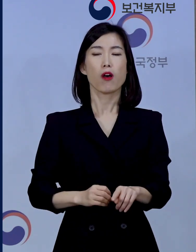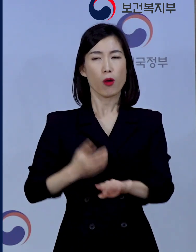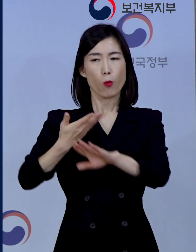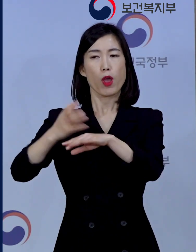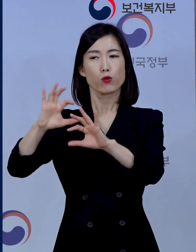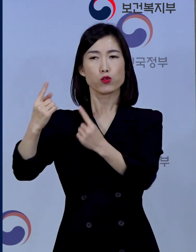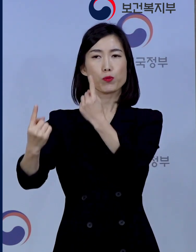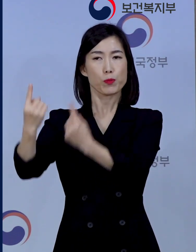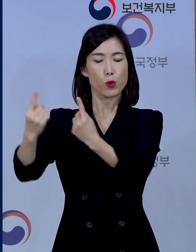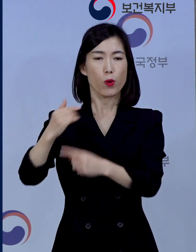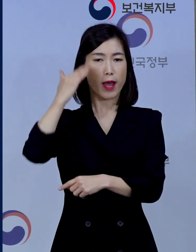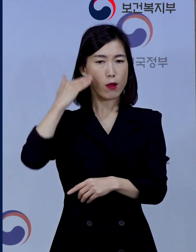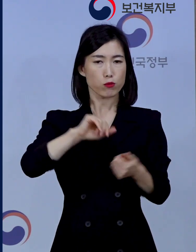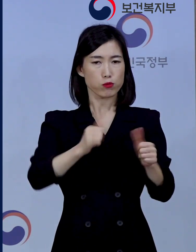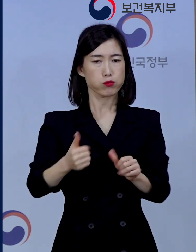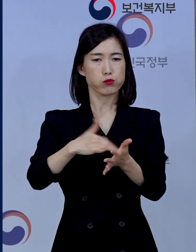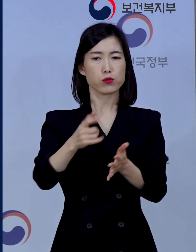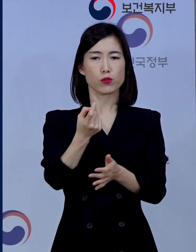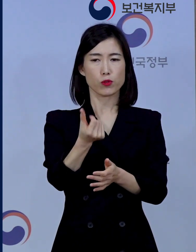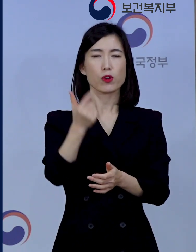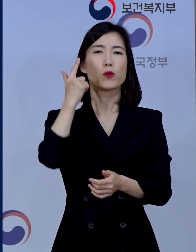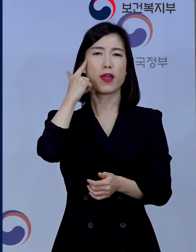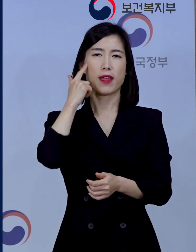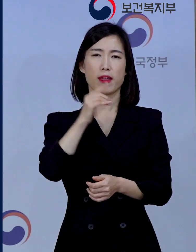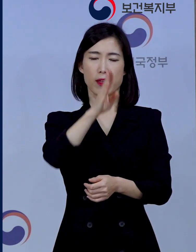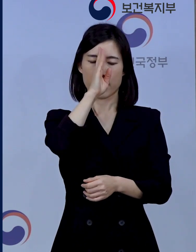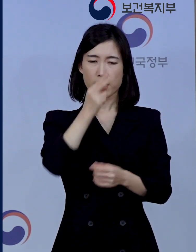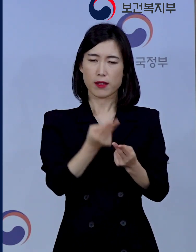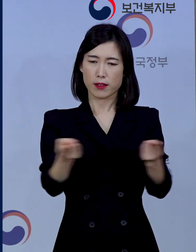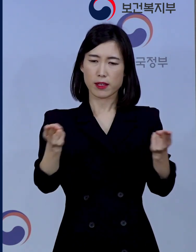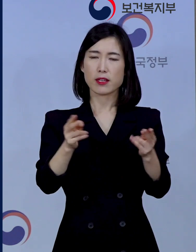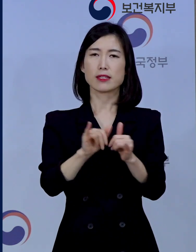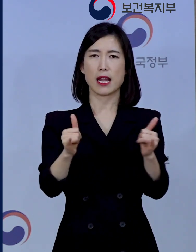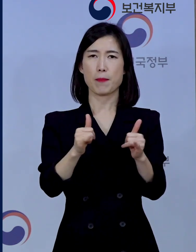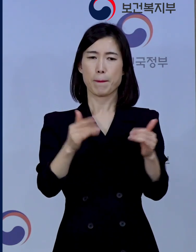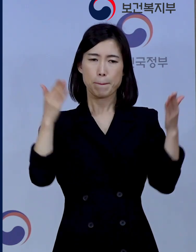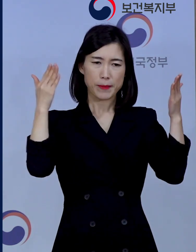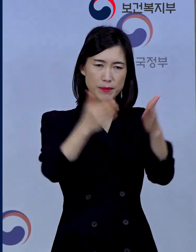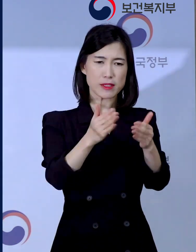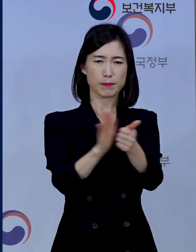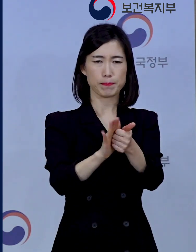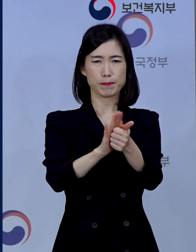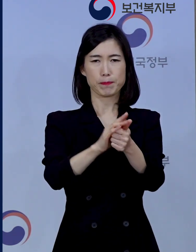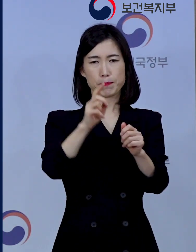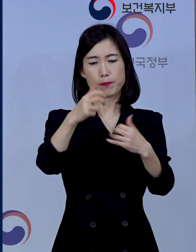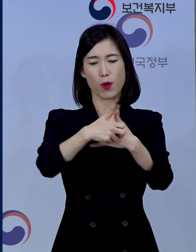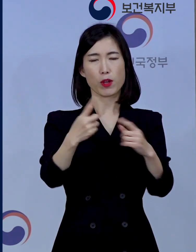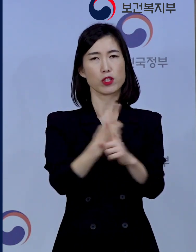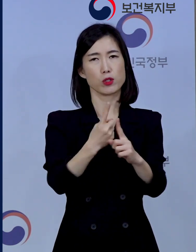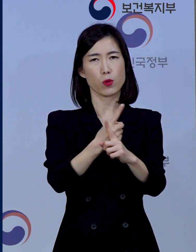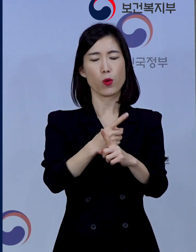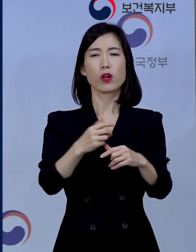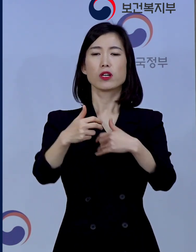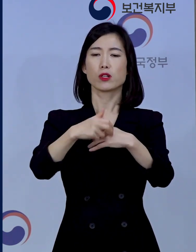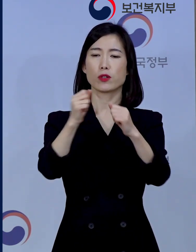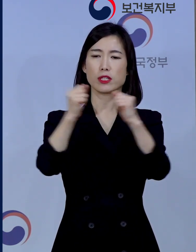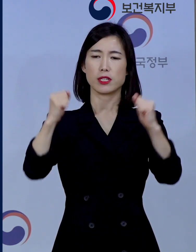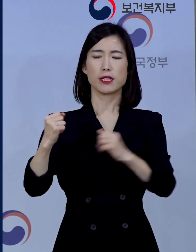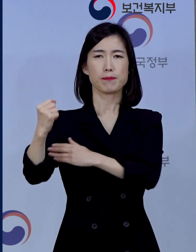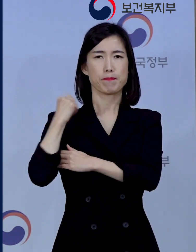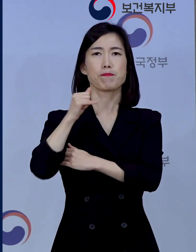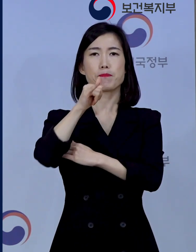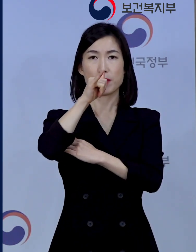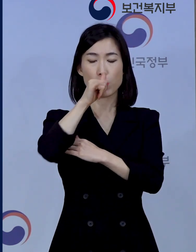비해 우리의 치명률이 낮은 이유는 중환자에게 적시에 최선의 치료를 제공할 수 있는